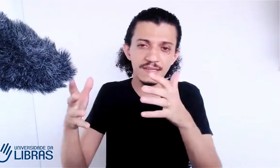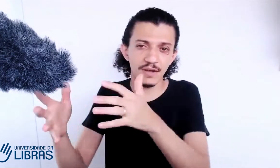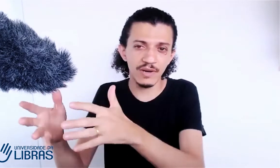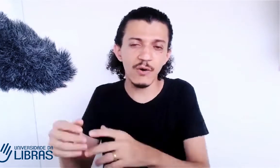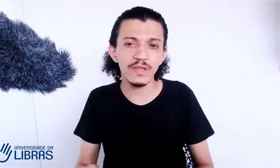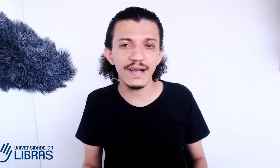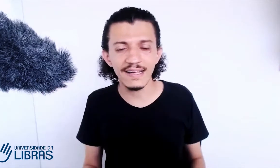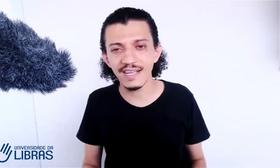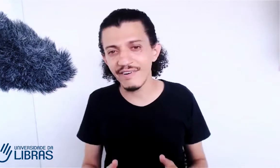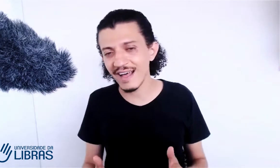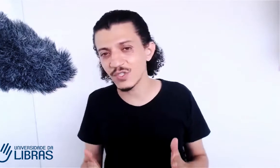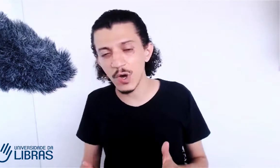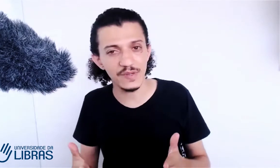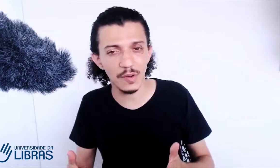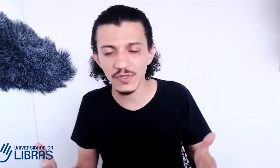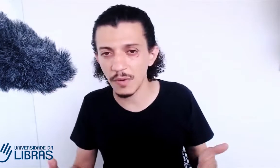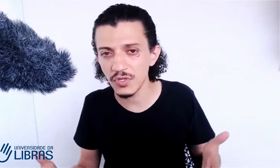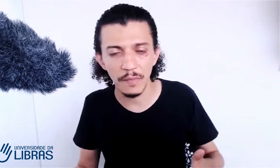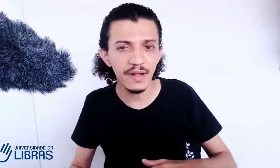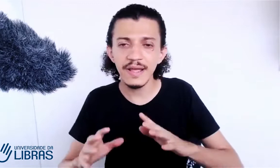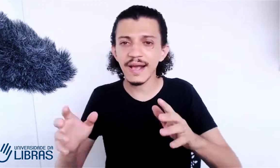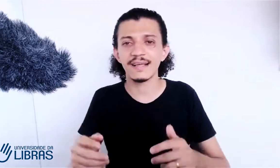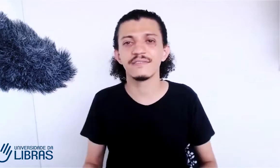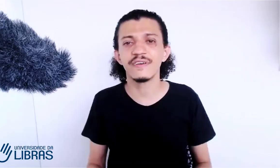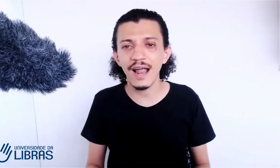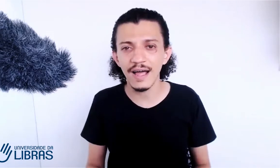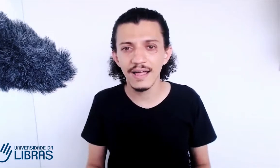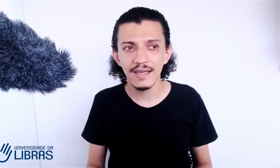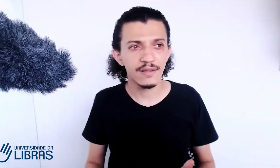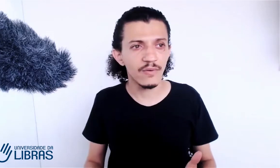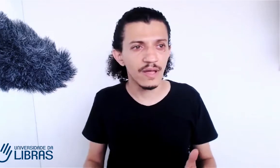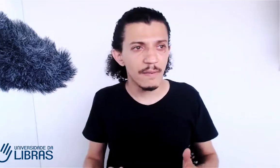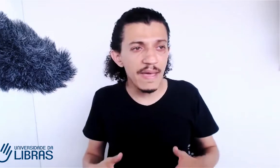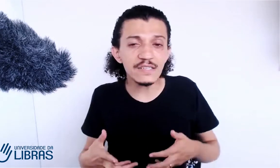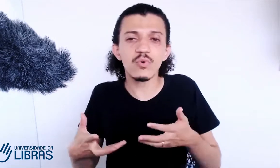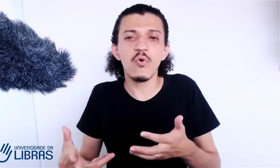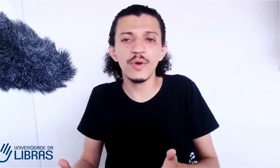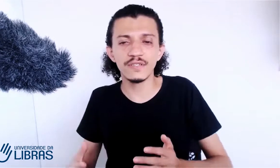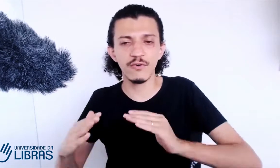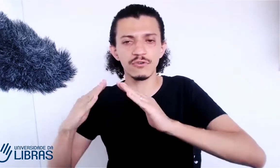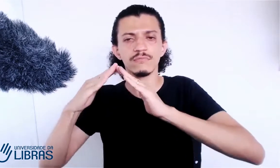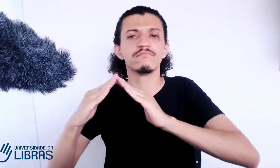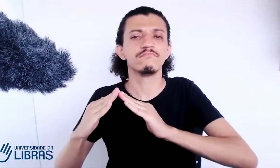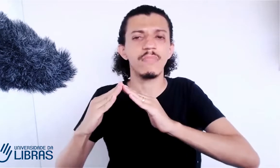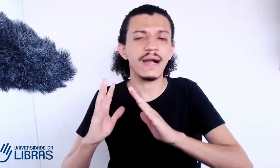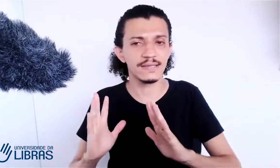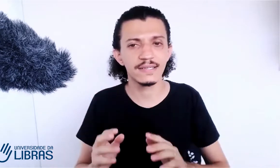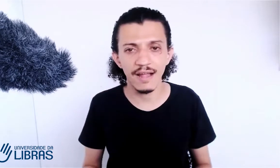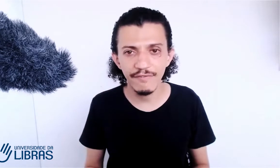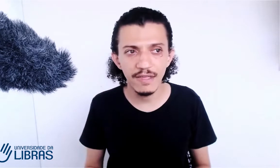compensação, na outra casa, ele vai lá e sopra, sopra, sopra, sopra, e a casa fica lá. Então, mesmo com muito esforço, a casa está lá firme.